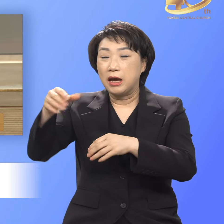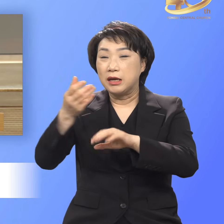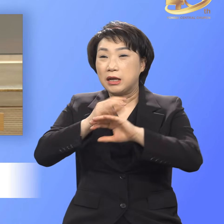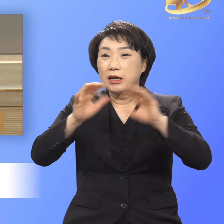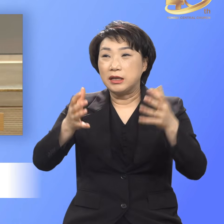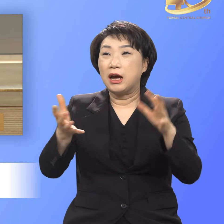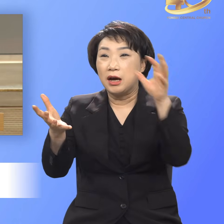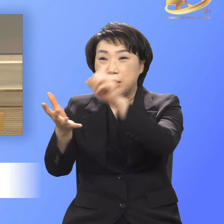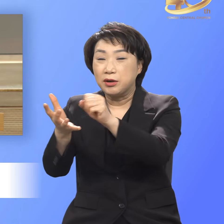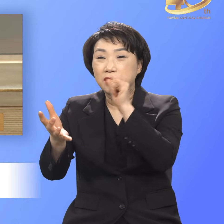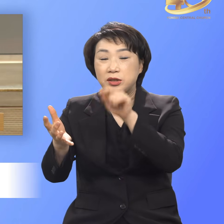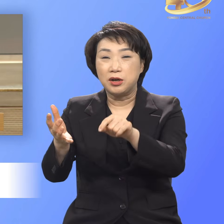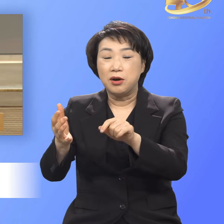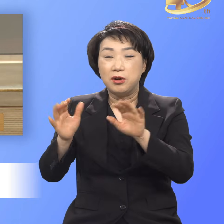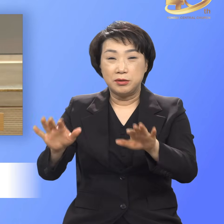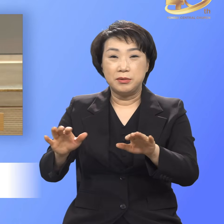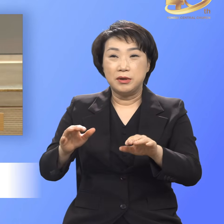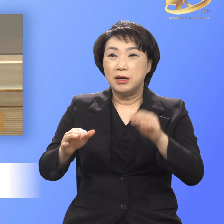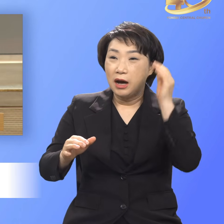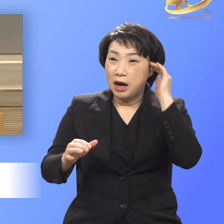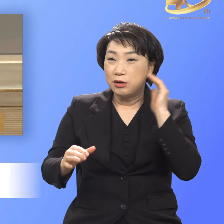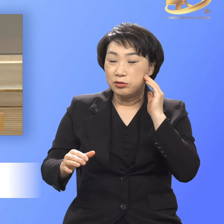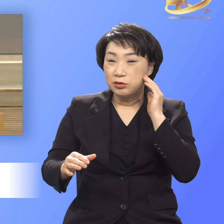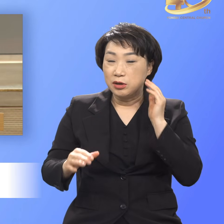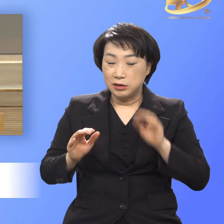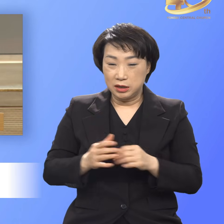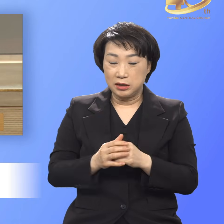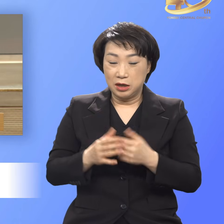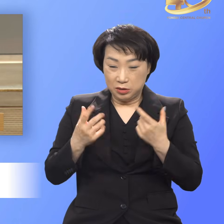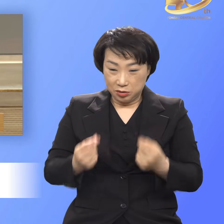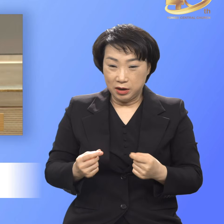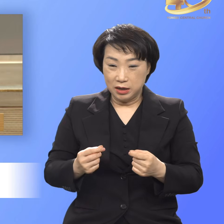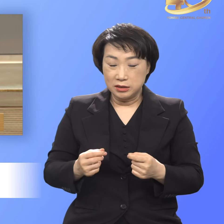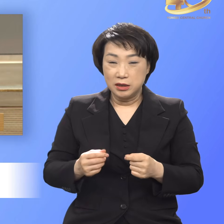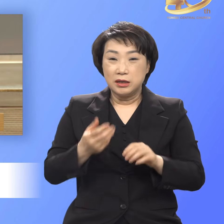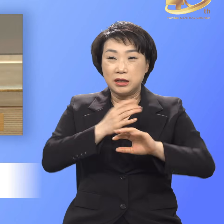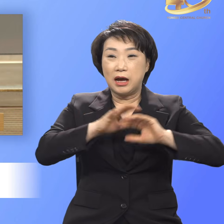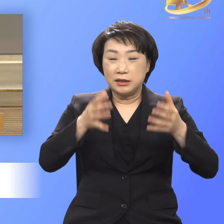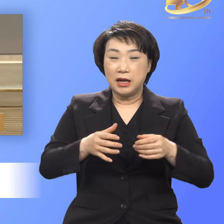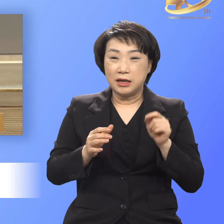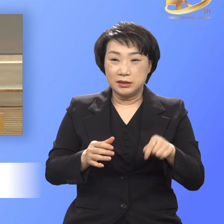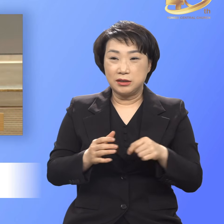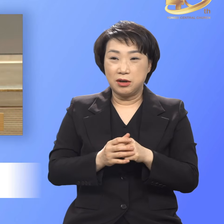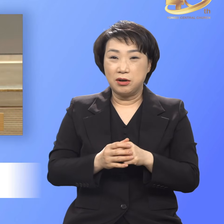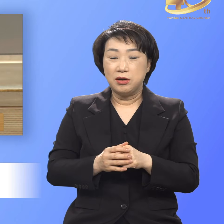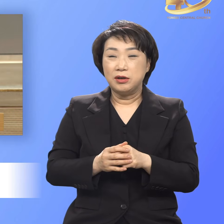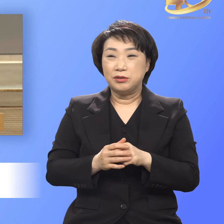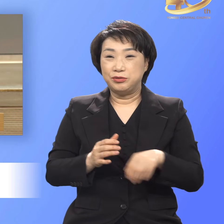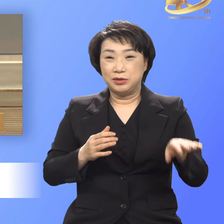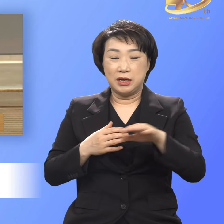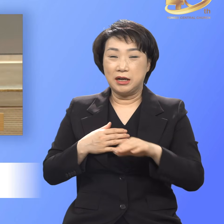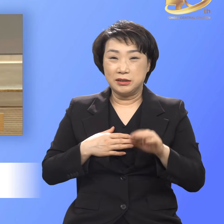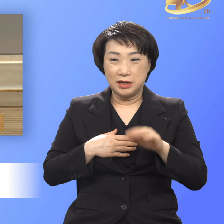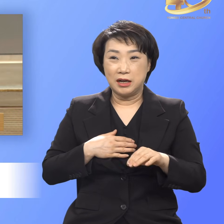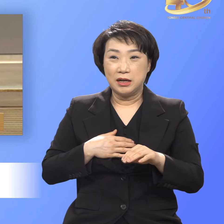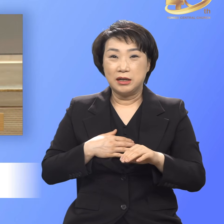대한민국과 똑같이 적이 들어왔다고 생각하고 한국이 막아준다. 택도 없는 소리.